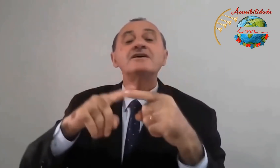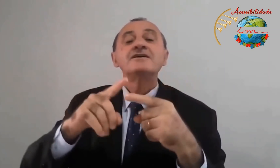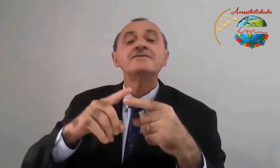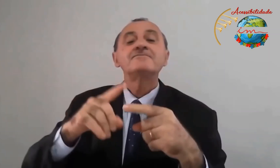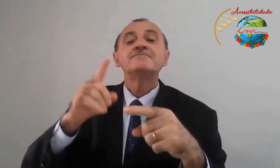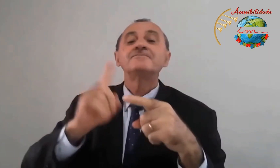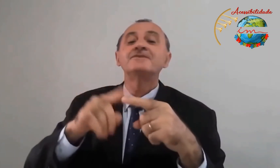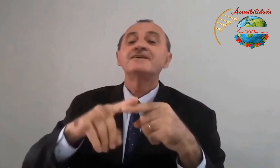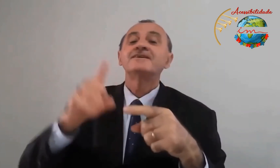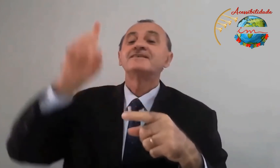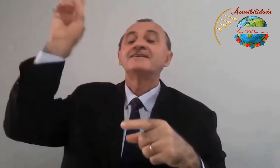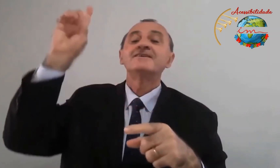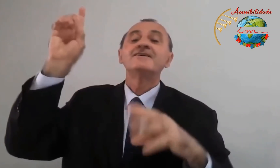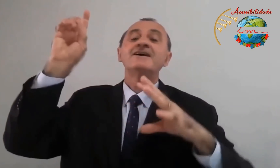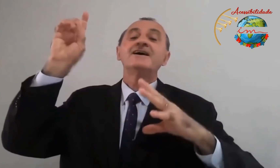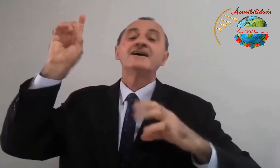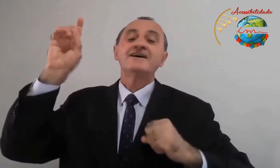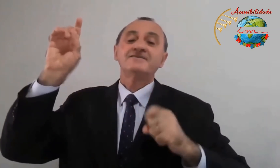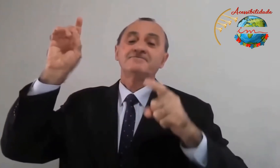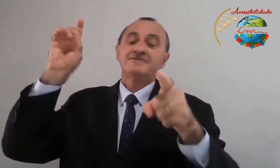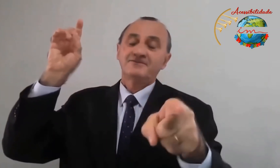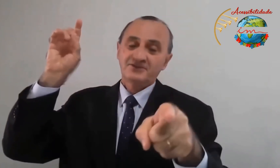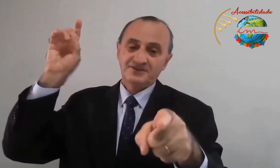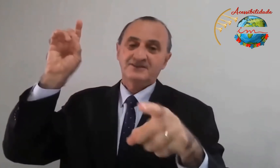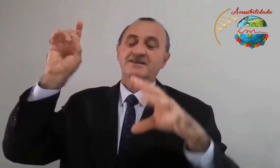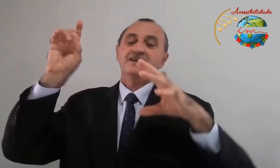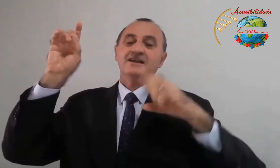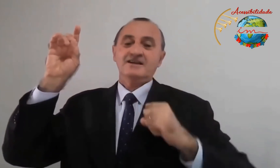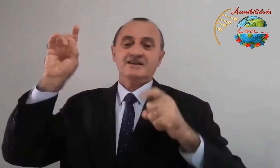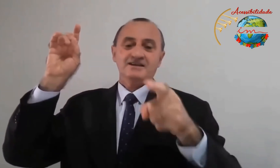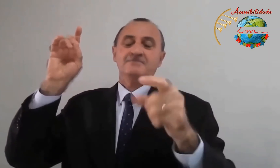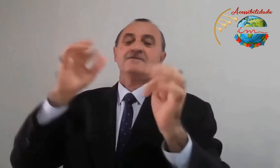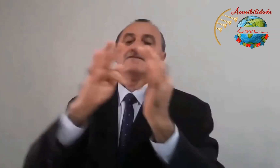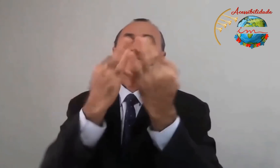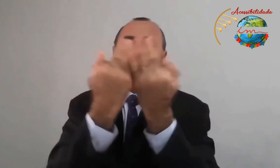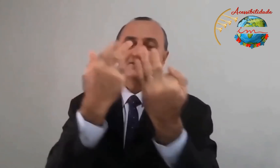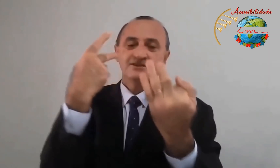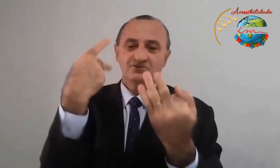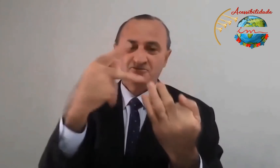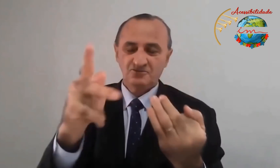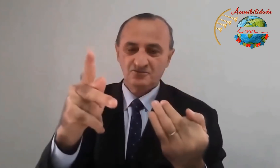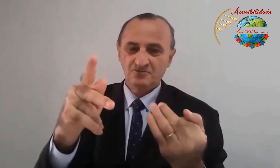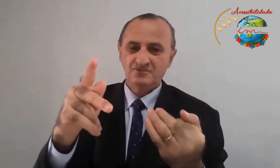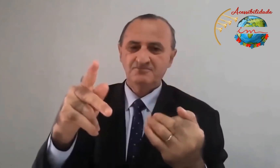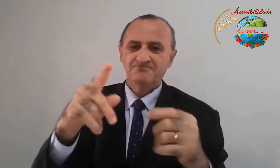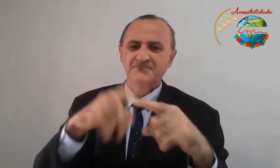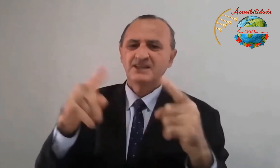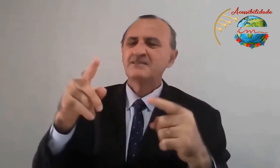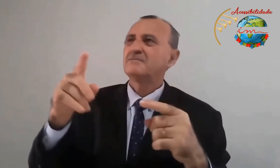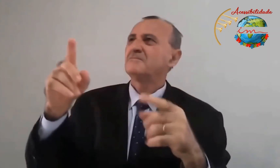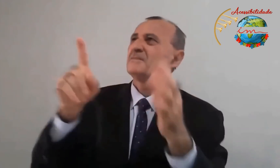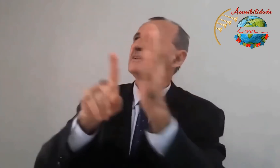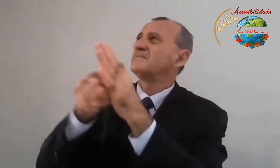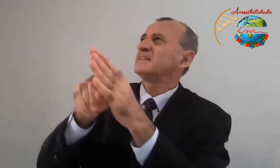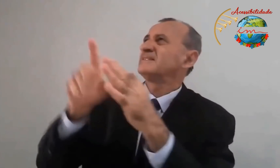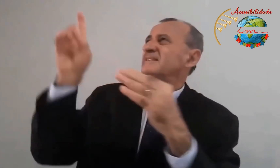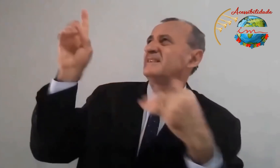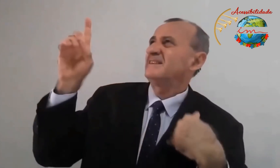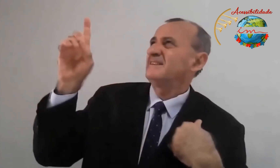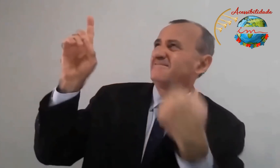Deus escolheu você, por quê? Porque Deus te ama, e ama não só a você, mas a toda a sua família também. Mas